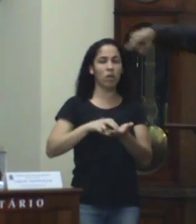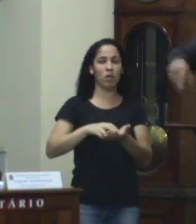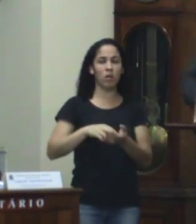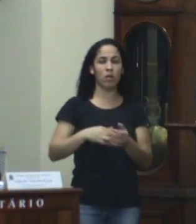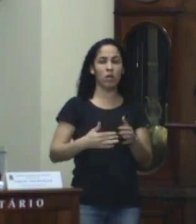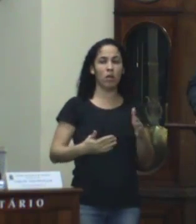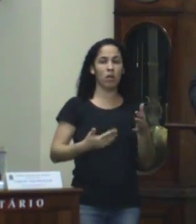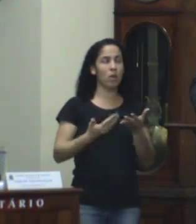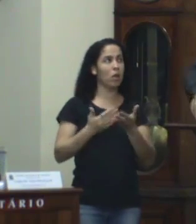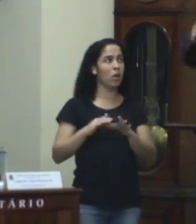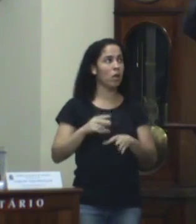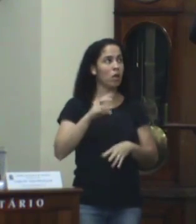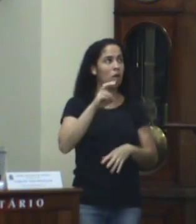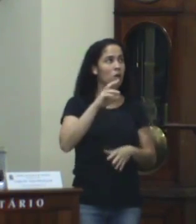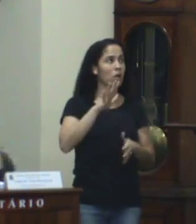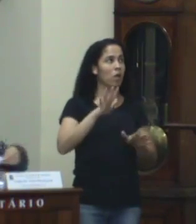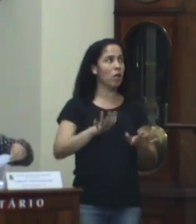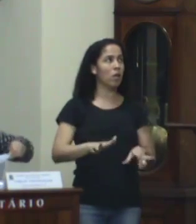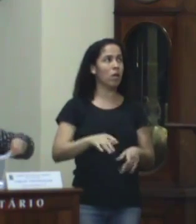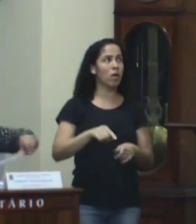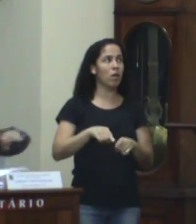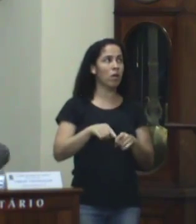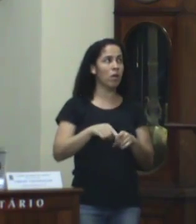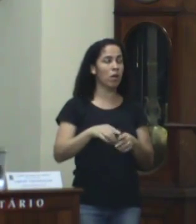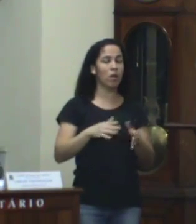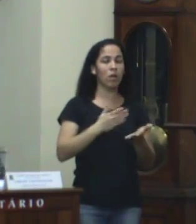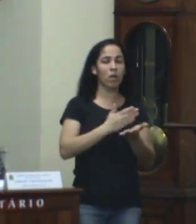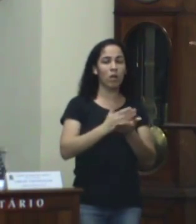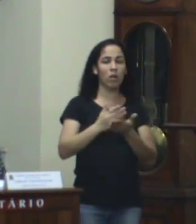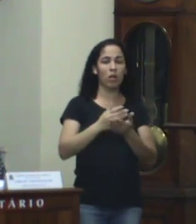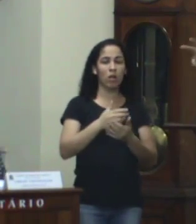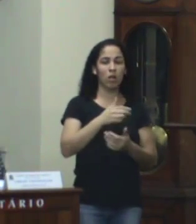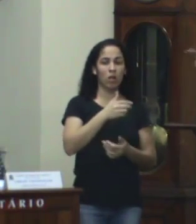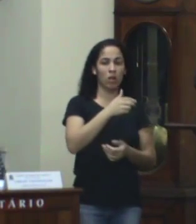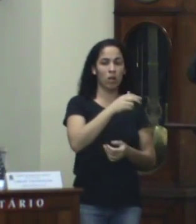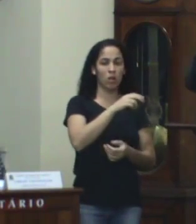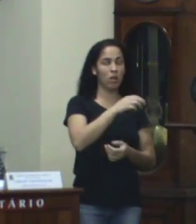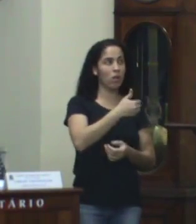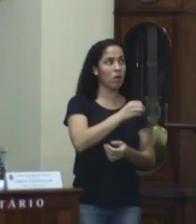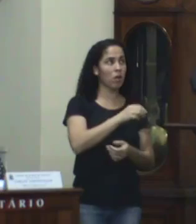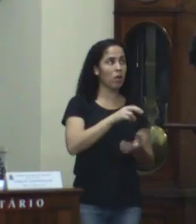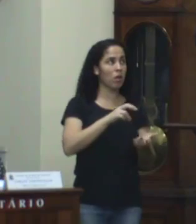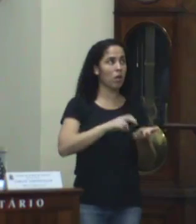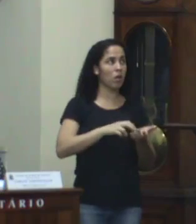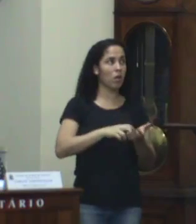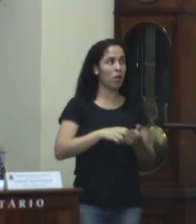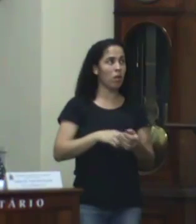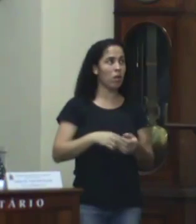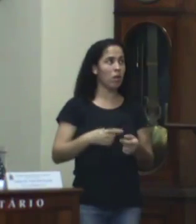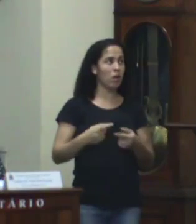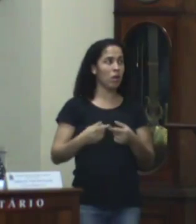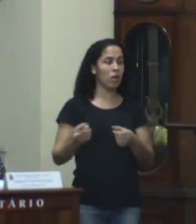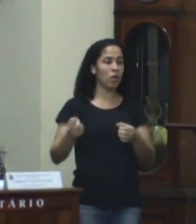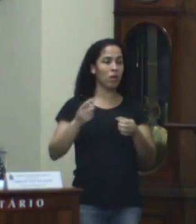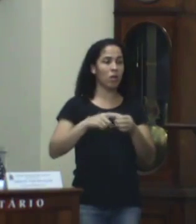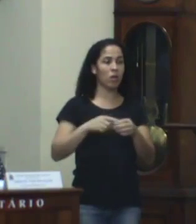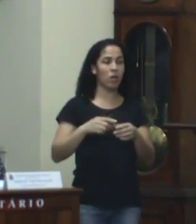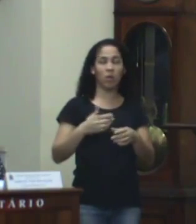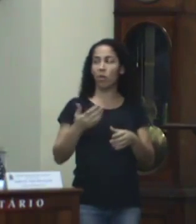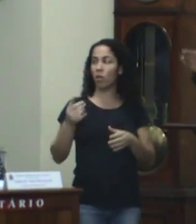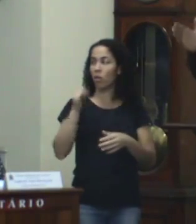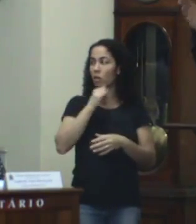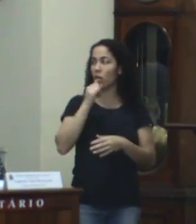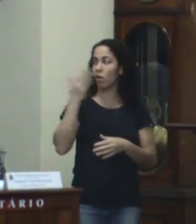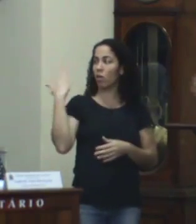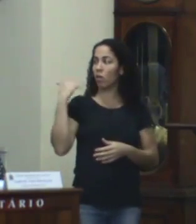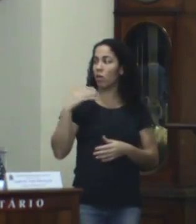manhã e termina 5 horas da tarde. Na Câmara dos Deputados também. Então eu não vejo motivo nenhum para a gente ter voltado para o horário antigo.